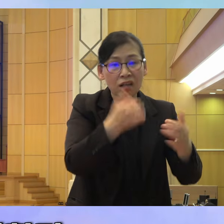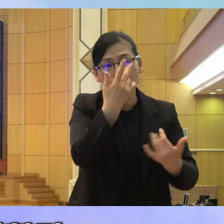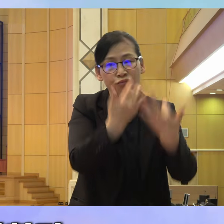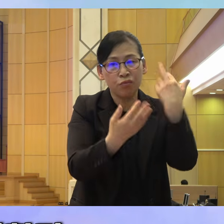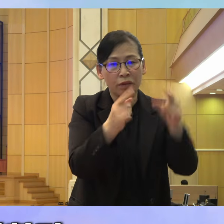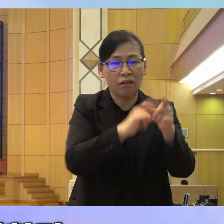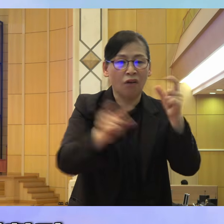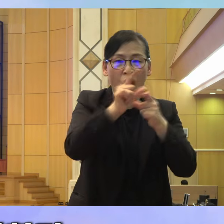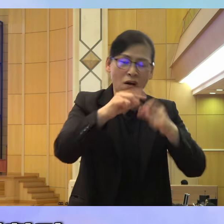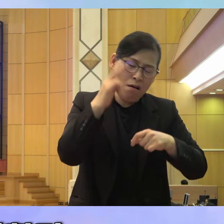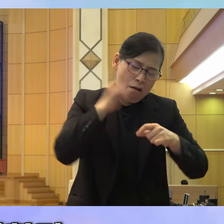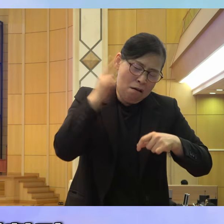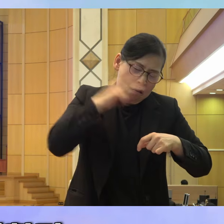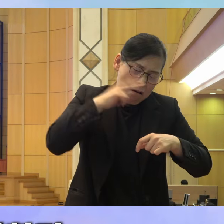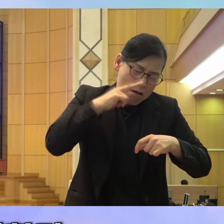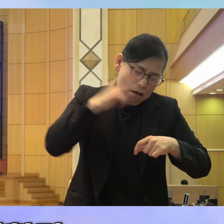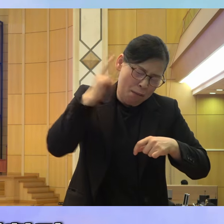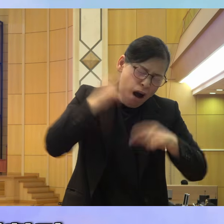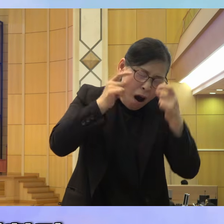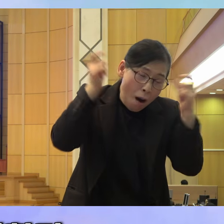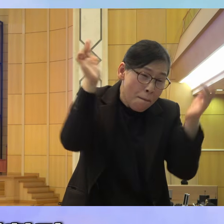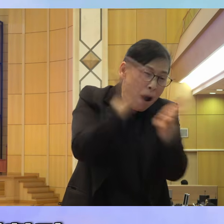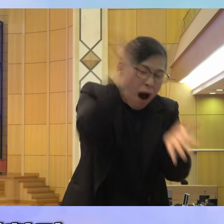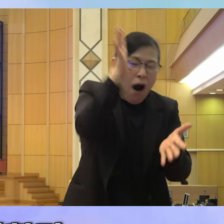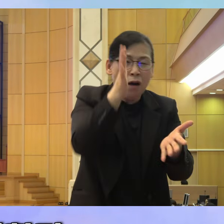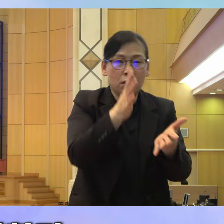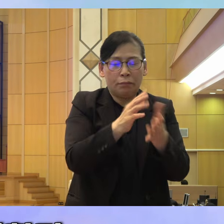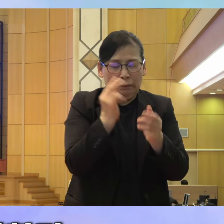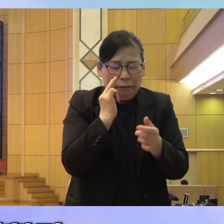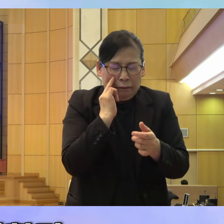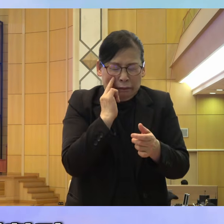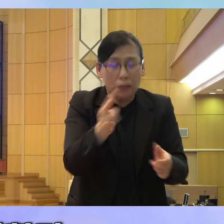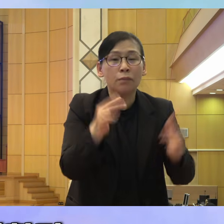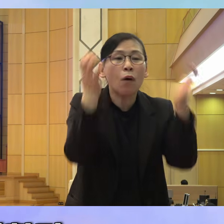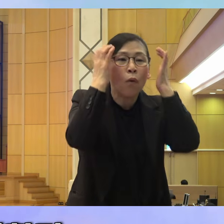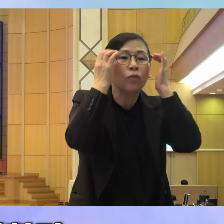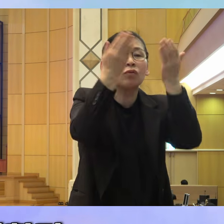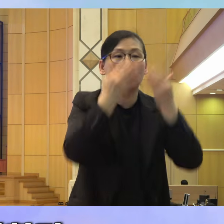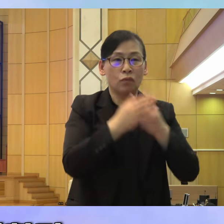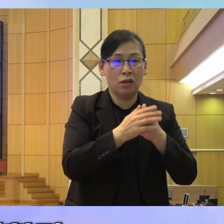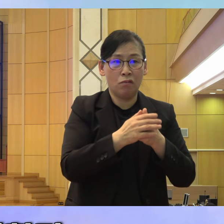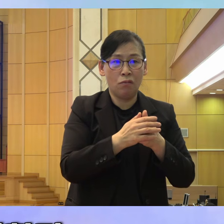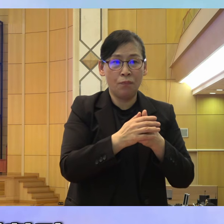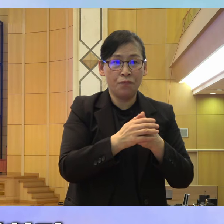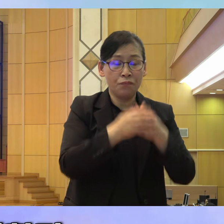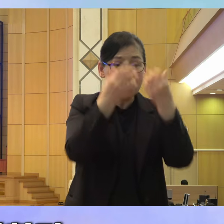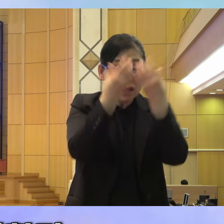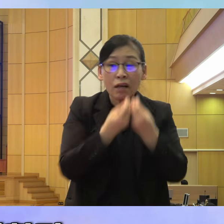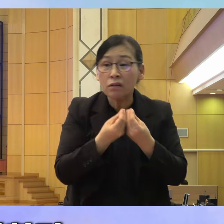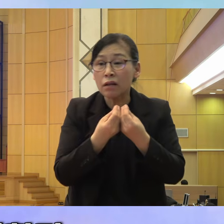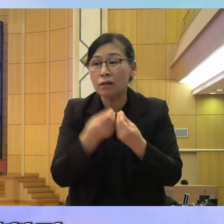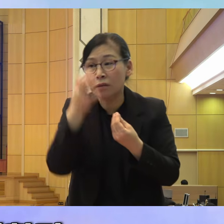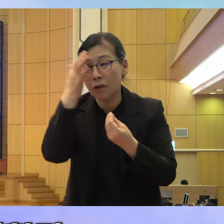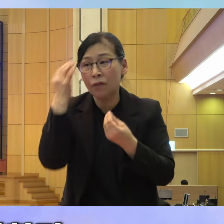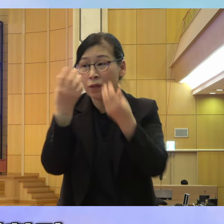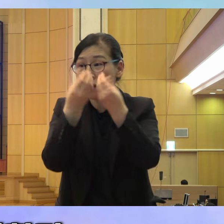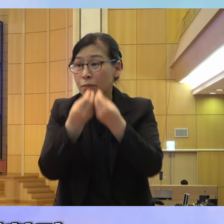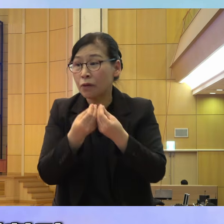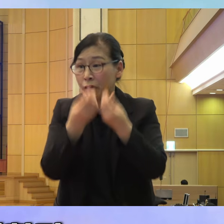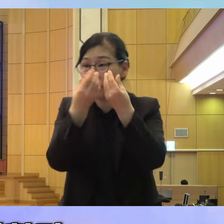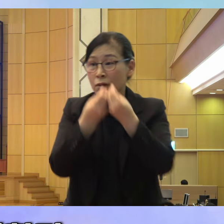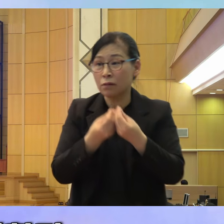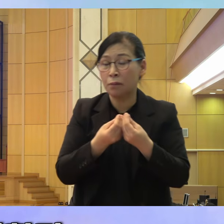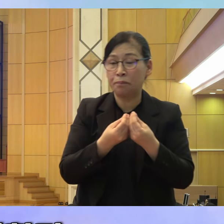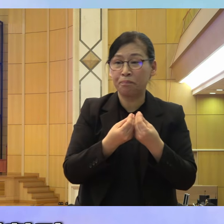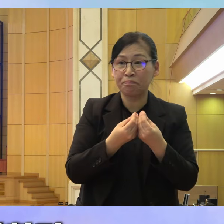불보다도 수천만 배 더 뜨겁고 엄청난 고통이 온다고요. 그럼 예를 하나 들겠습니다. 예를